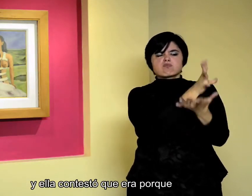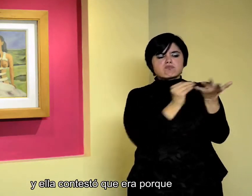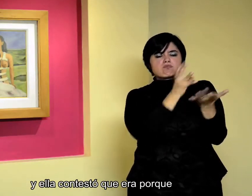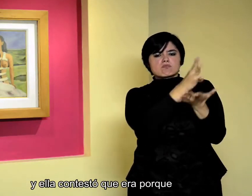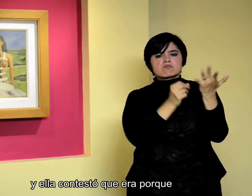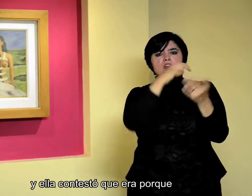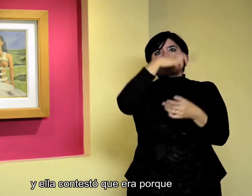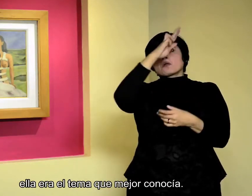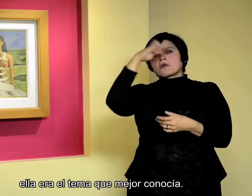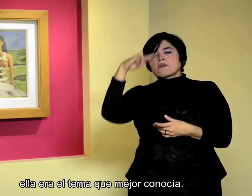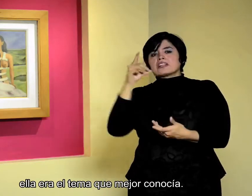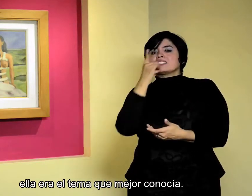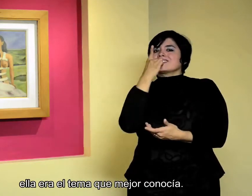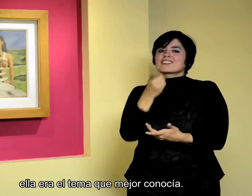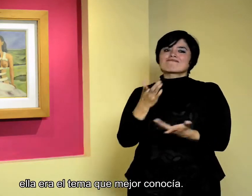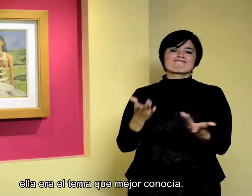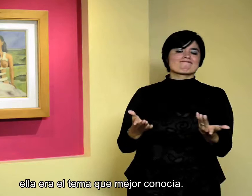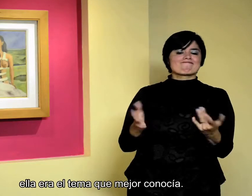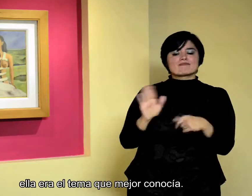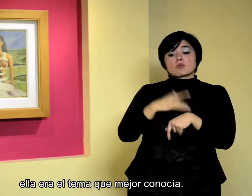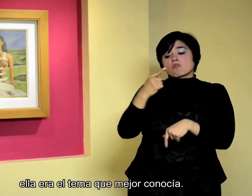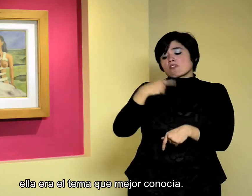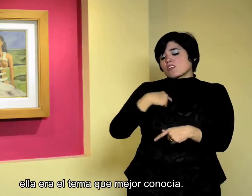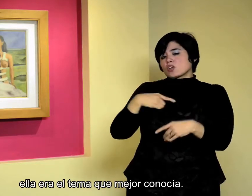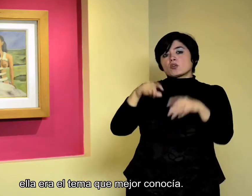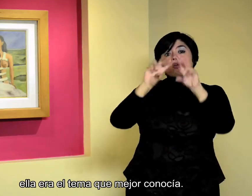era porque ella era el tema que mejor conocía.